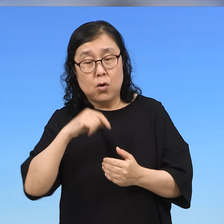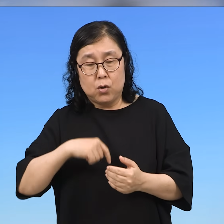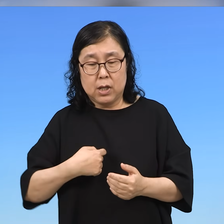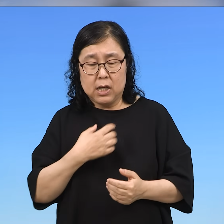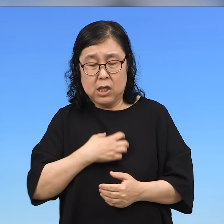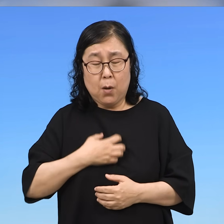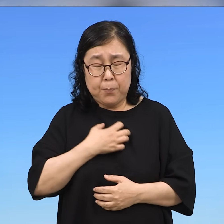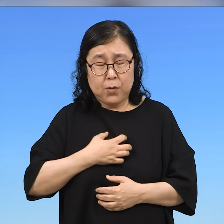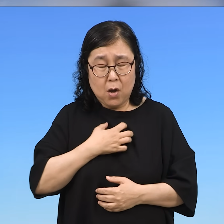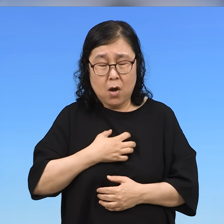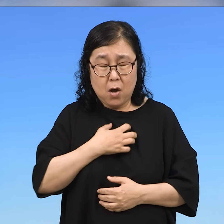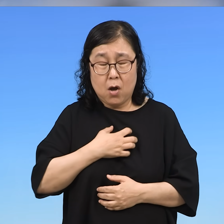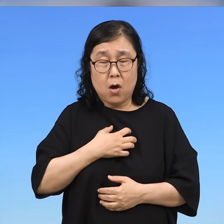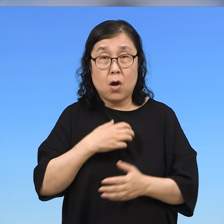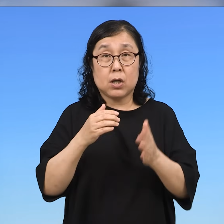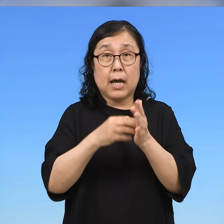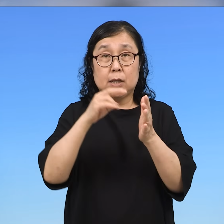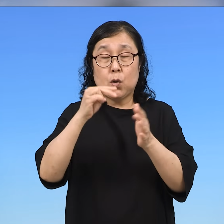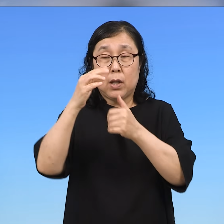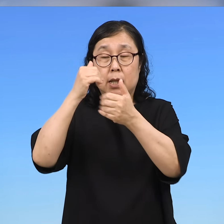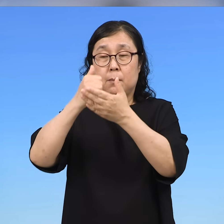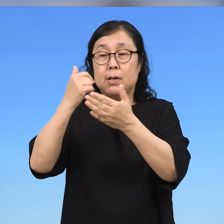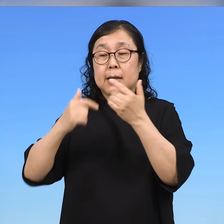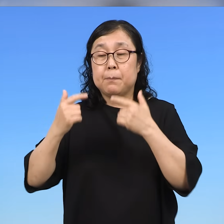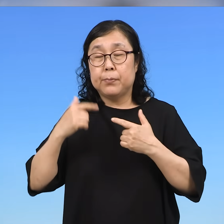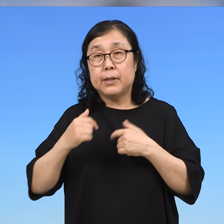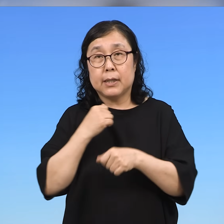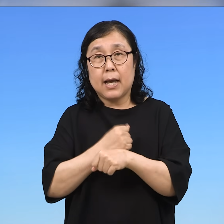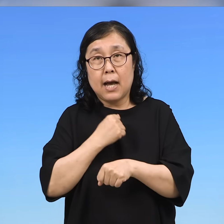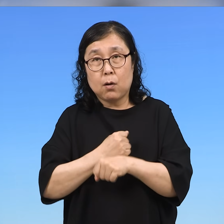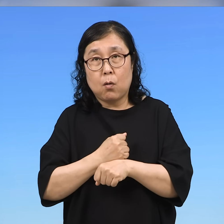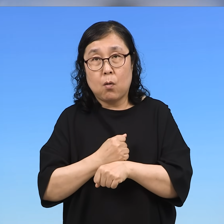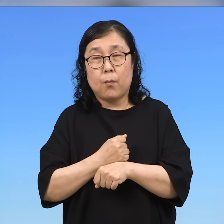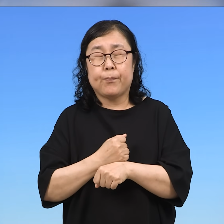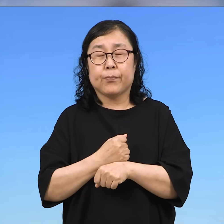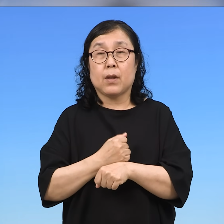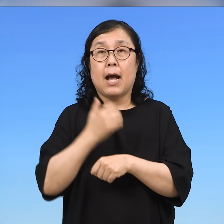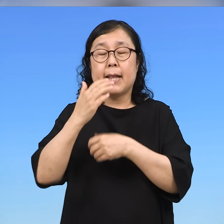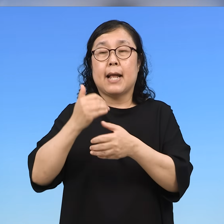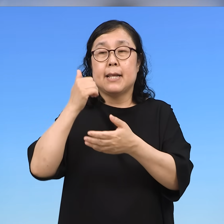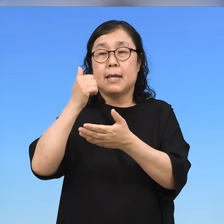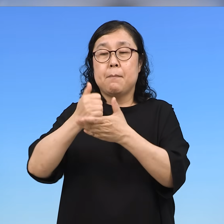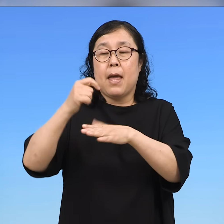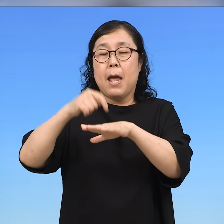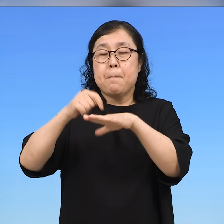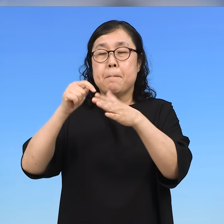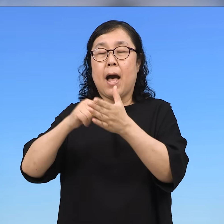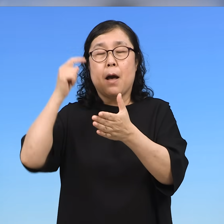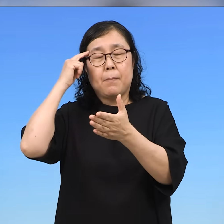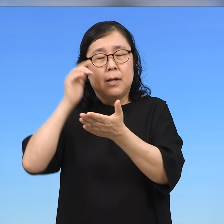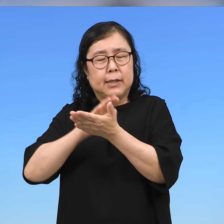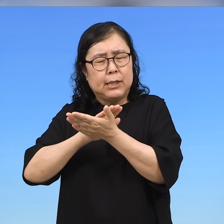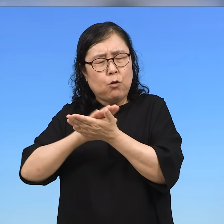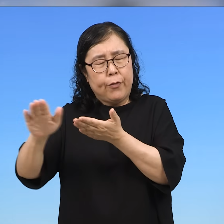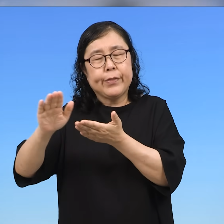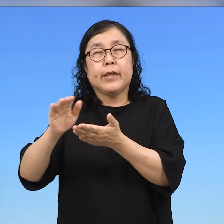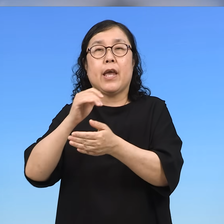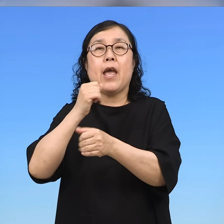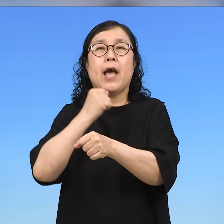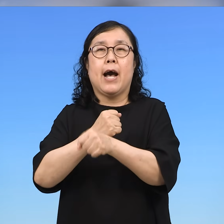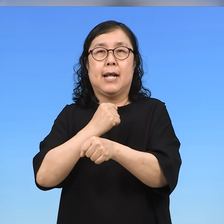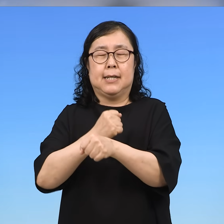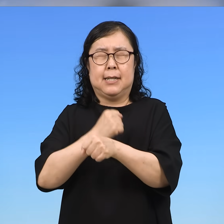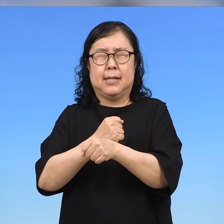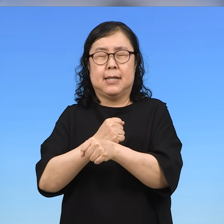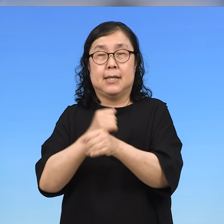자기의 염려조차도 하나님을 기쁘시게 해드리고 하나님을 시원케 해드리는 일을 하는 도구로 쓸 줄 아는